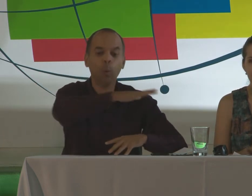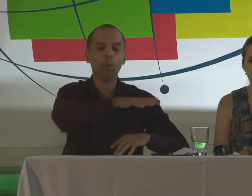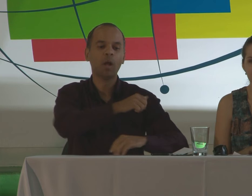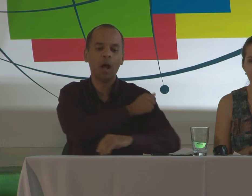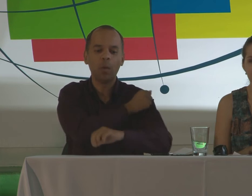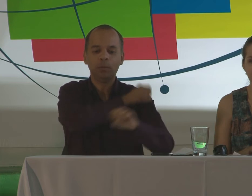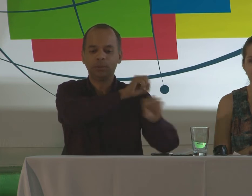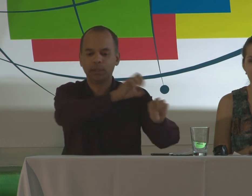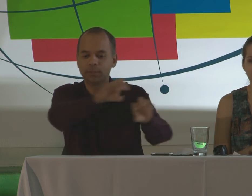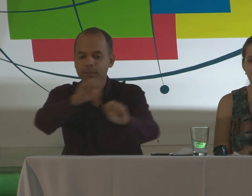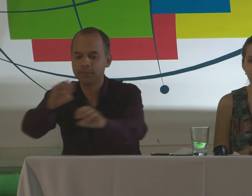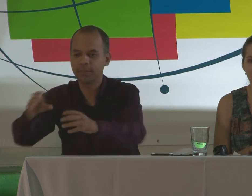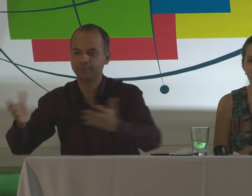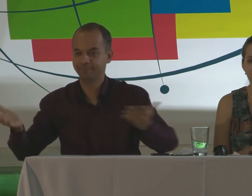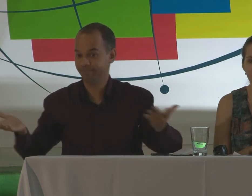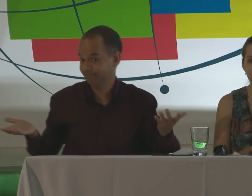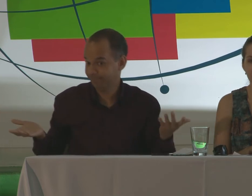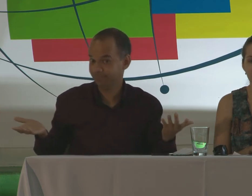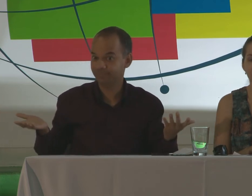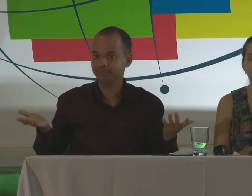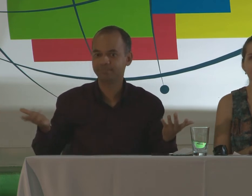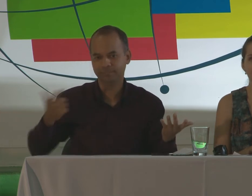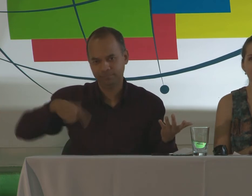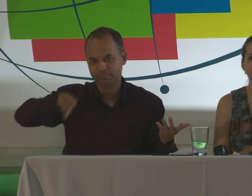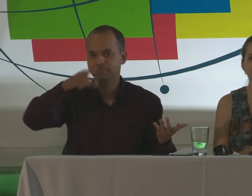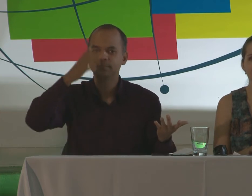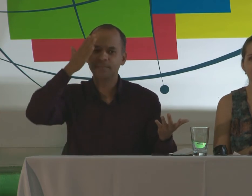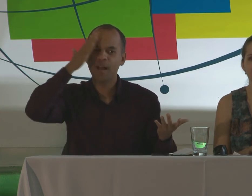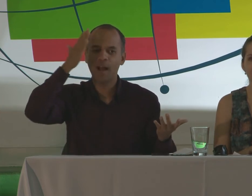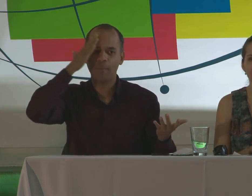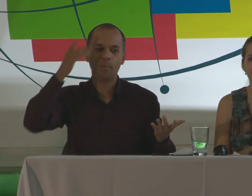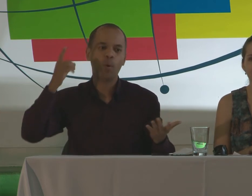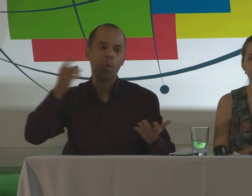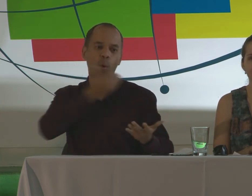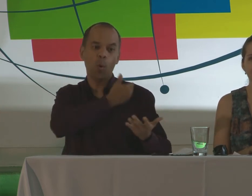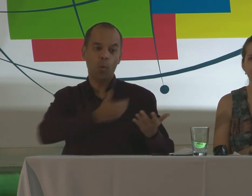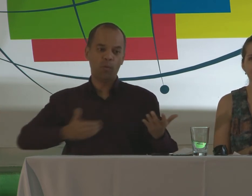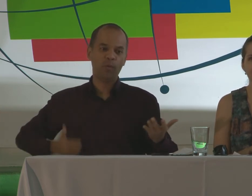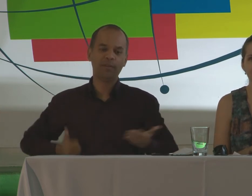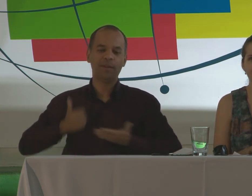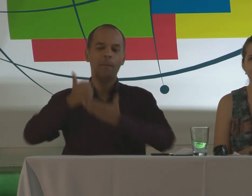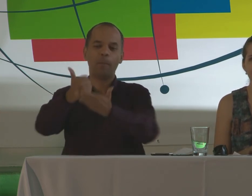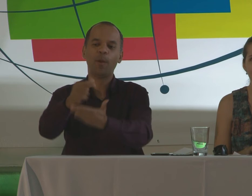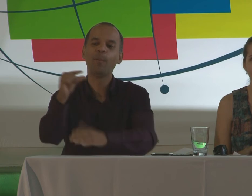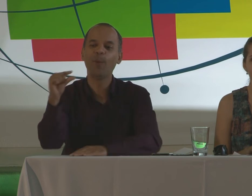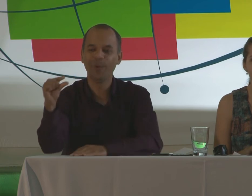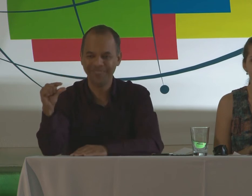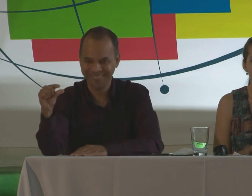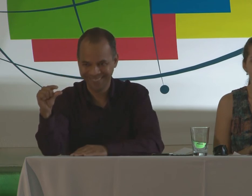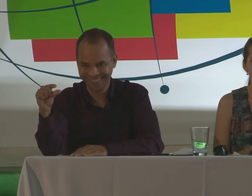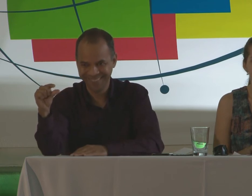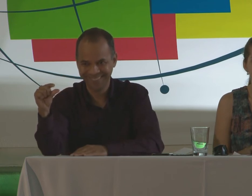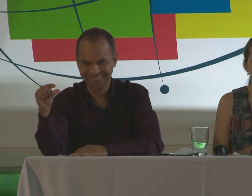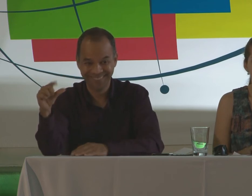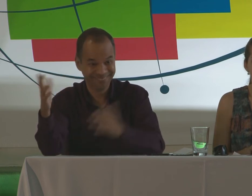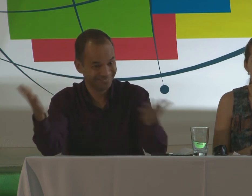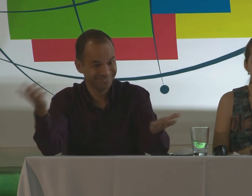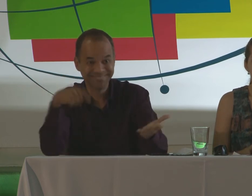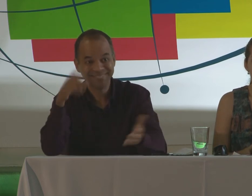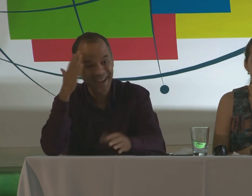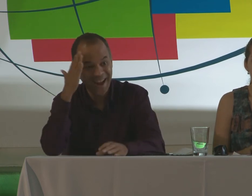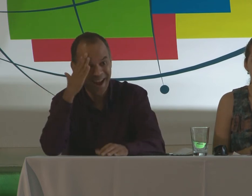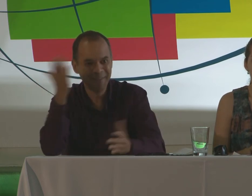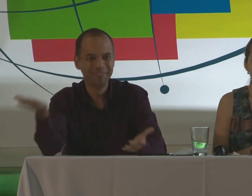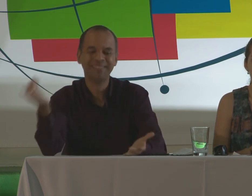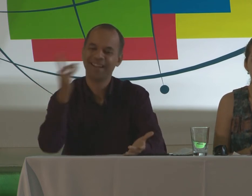responsabilidade do ensino somente para ele, como se fosse uma tarefa única. Então, eu sei, por exemplo, que o governo tem pouca